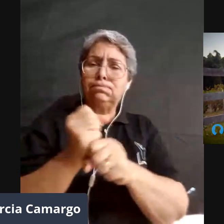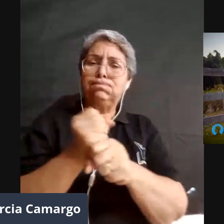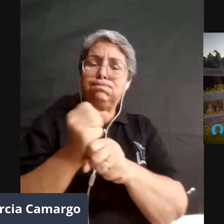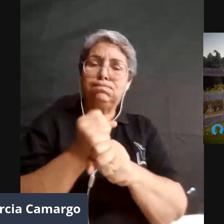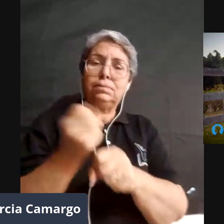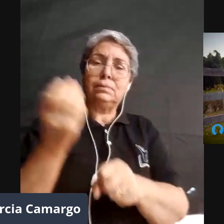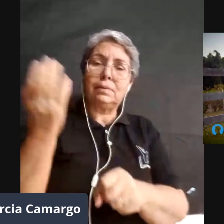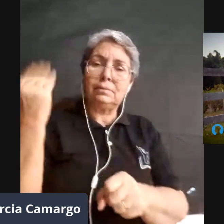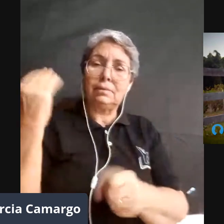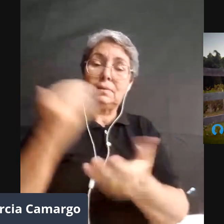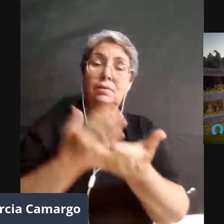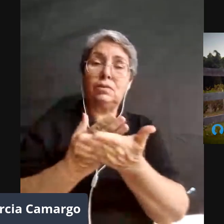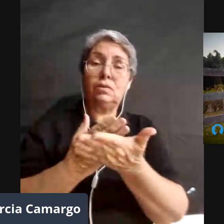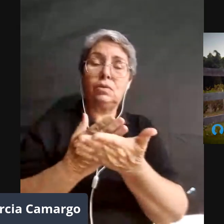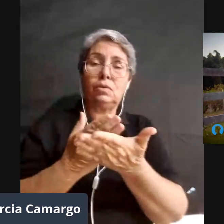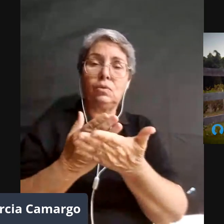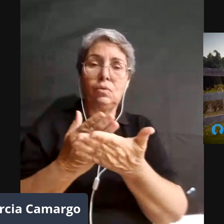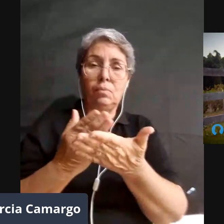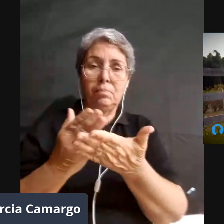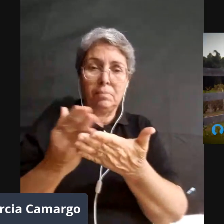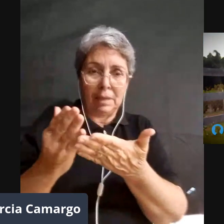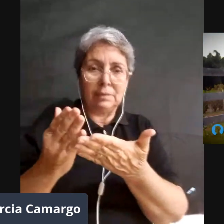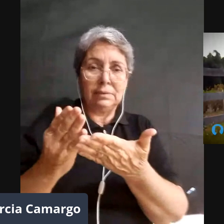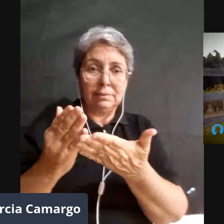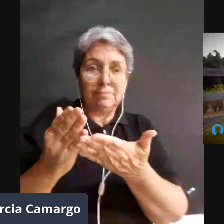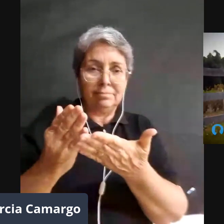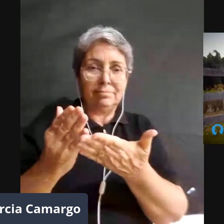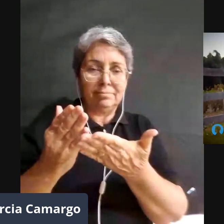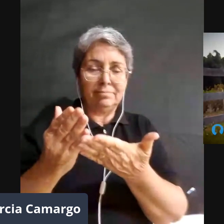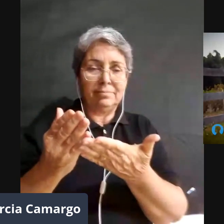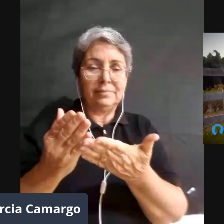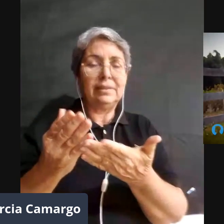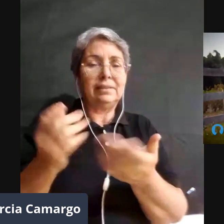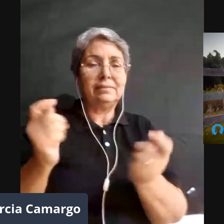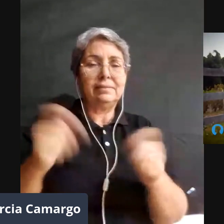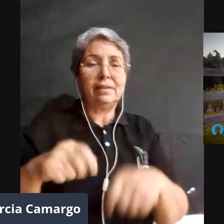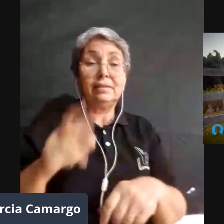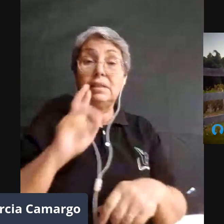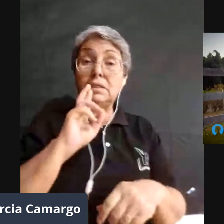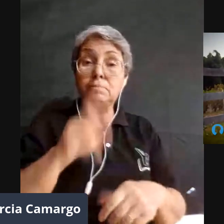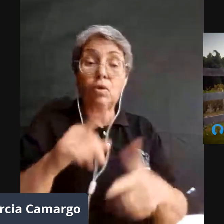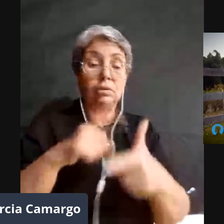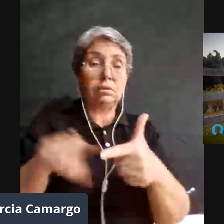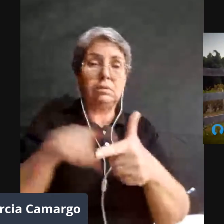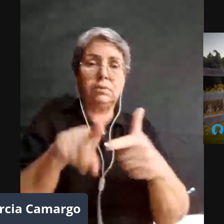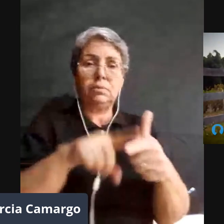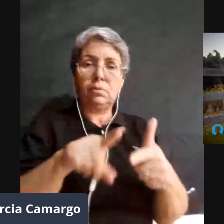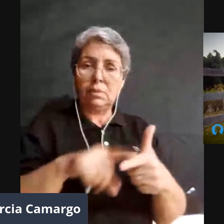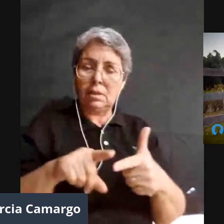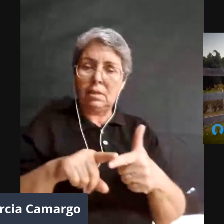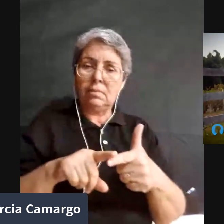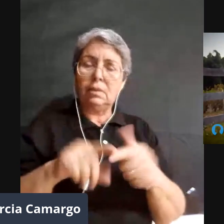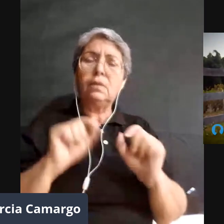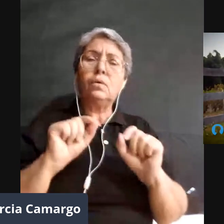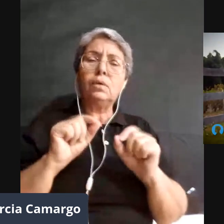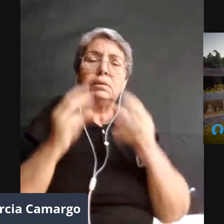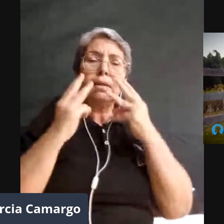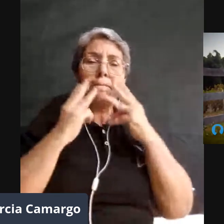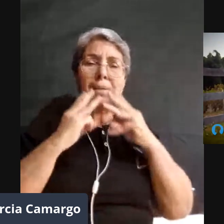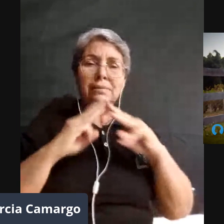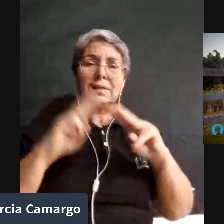início da solução de todos estes problemas. Foi uma mensagem de graça